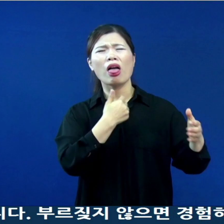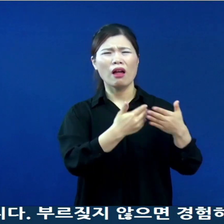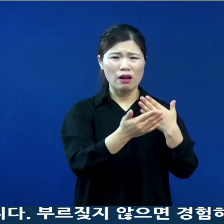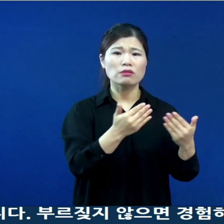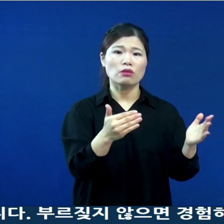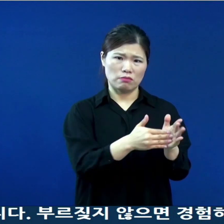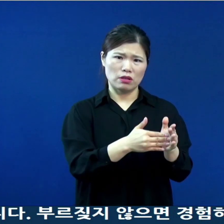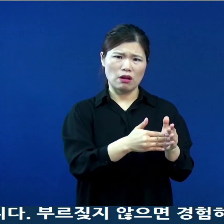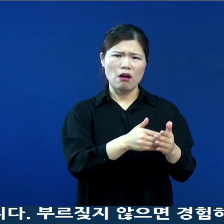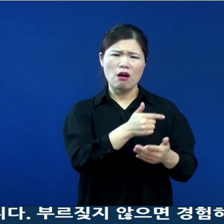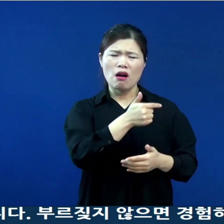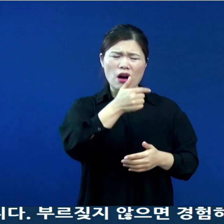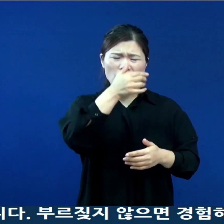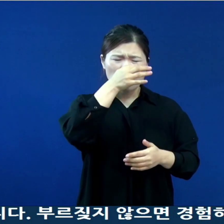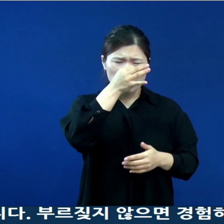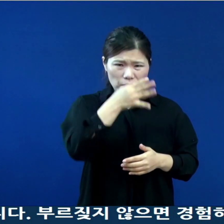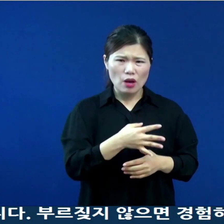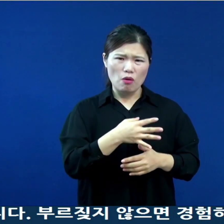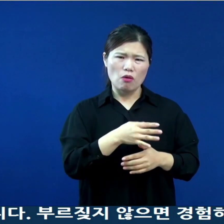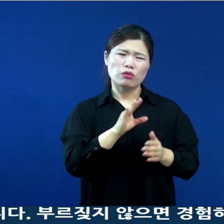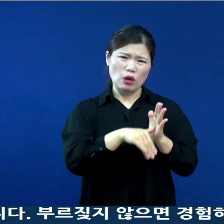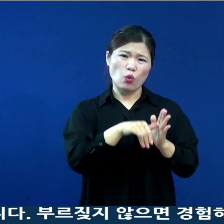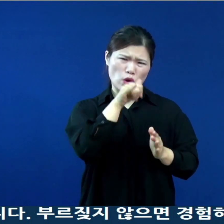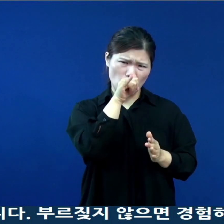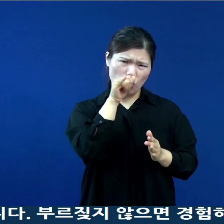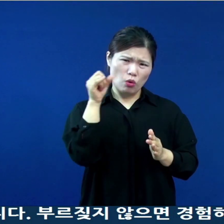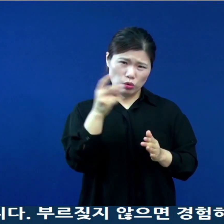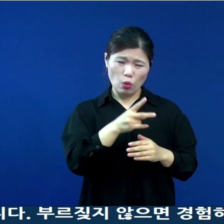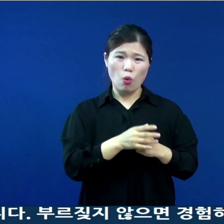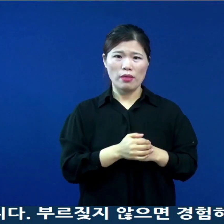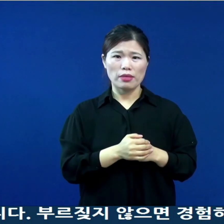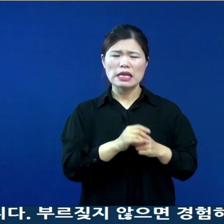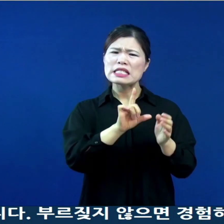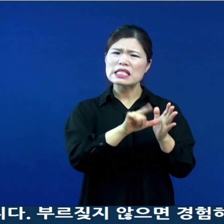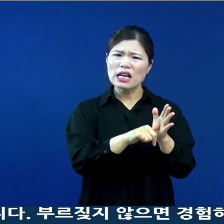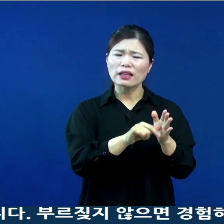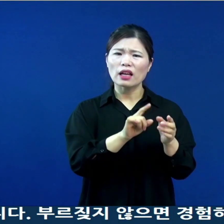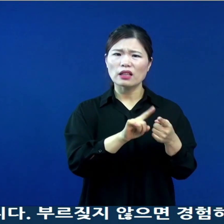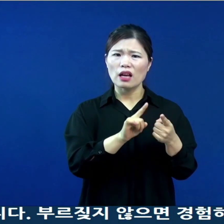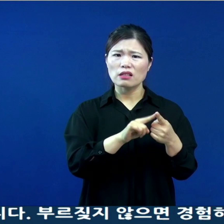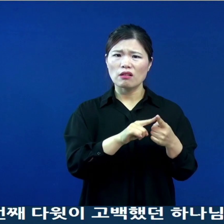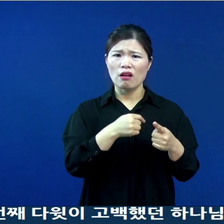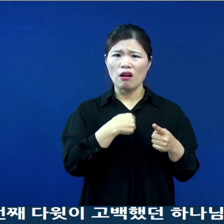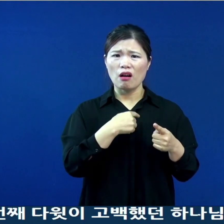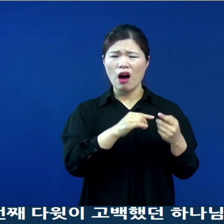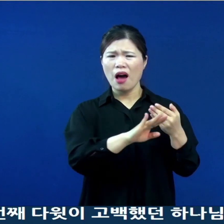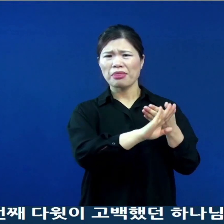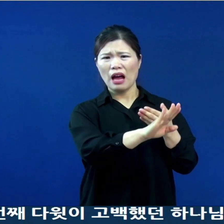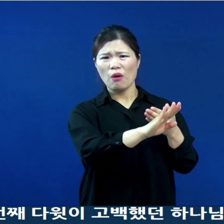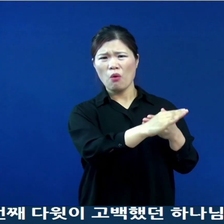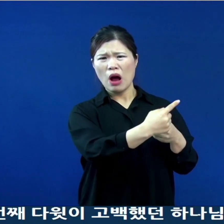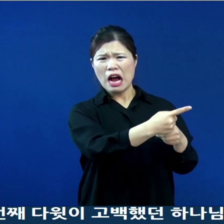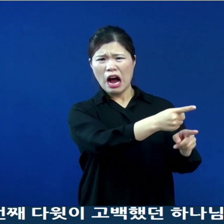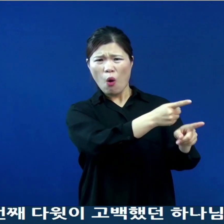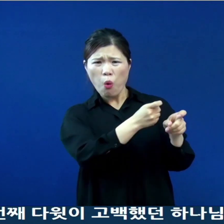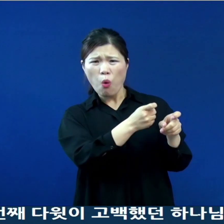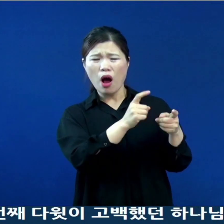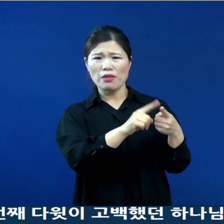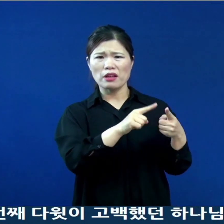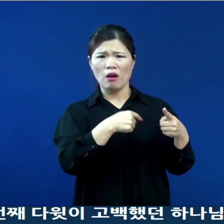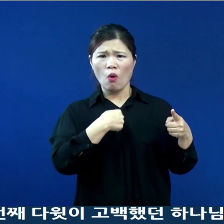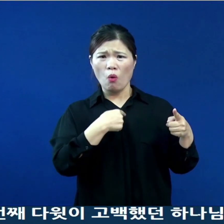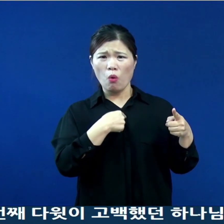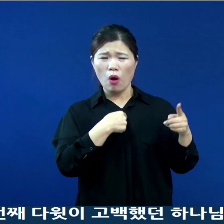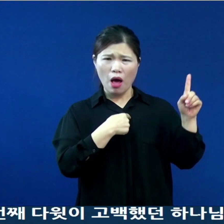힘겨운 싸움을 해야 됐고, 또 적지 않은 시간 자신이 적군에 의하여